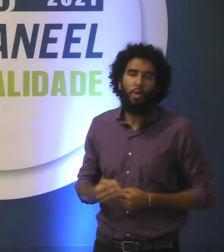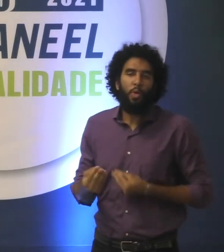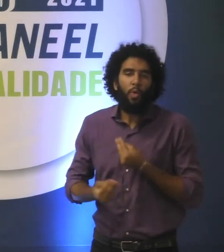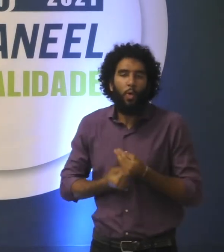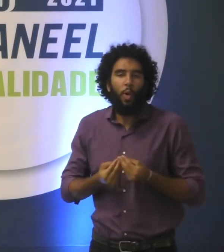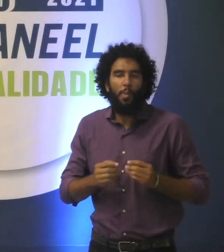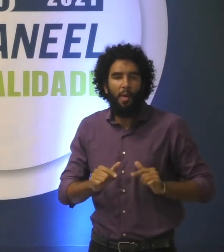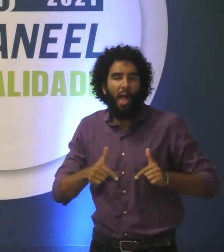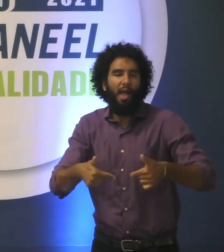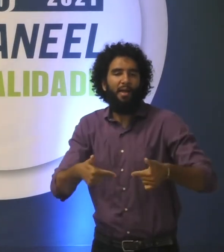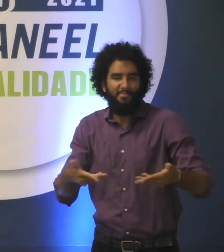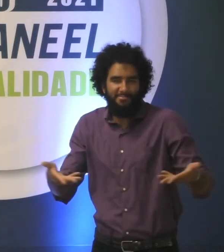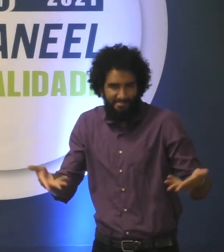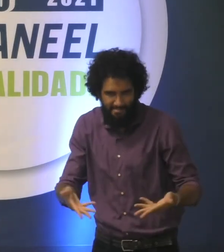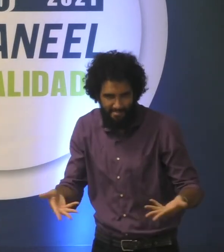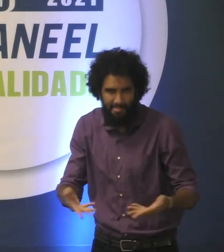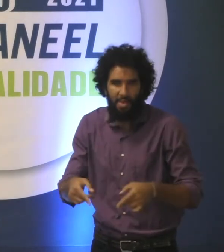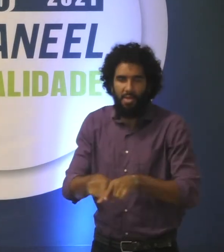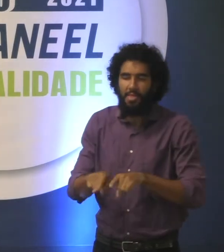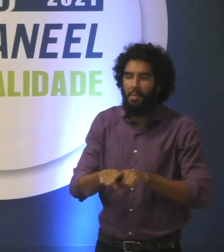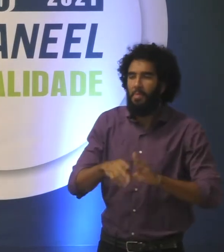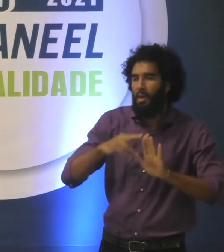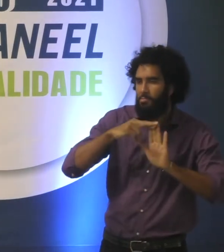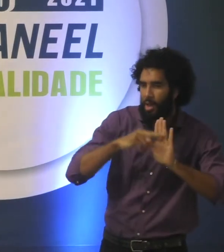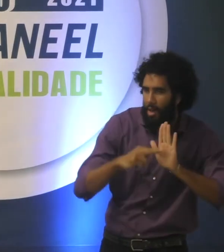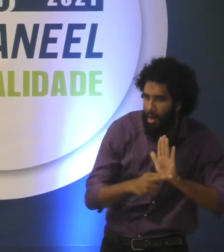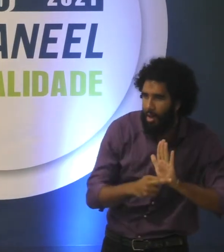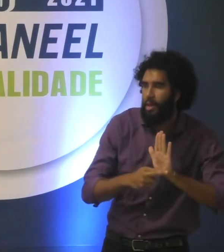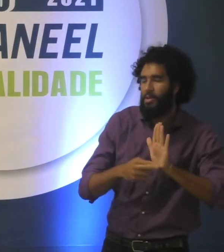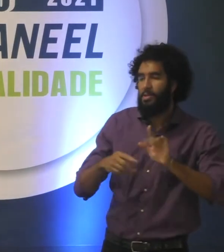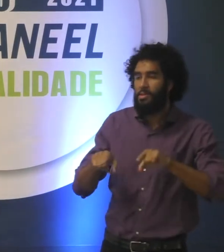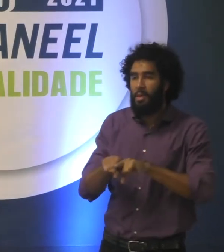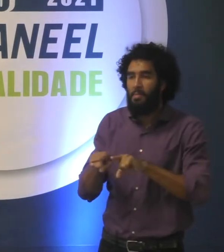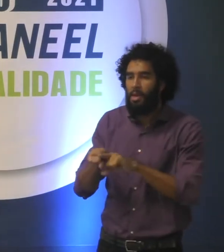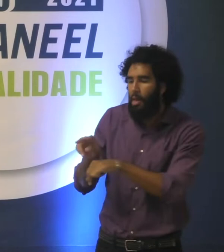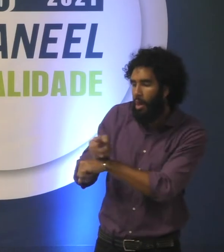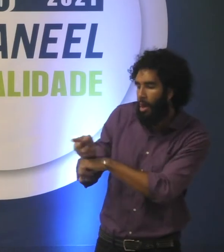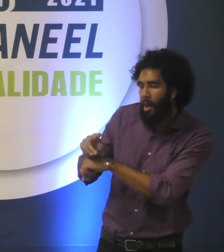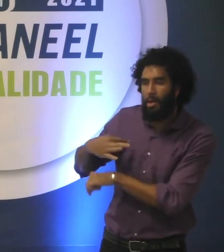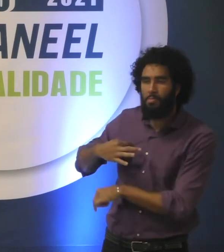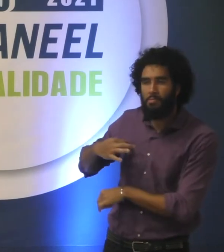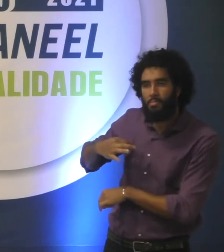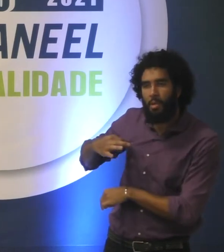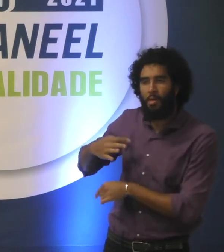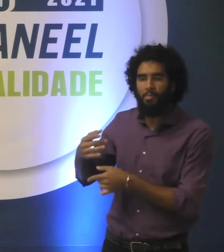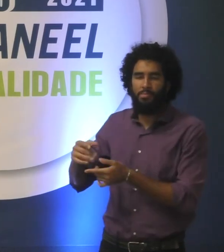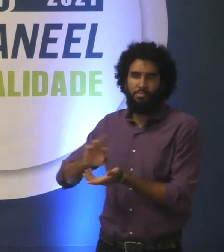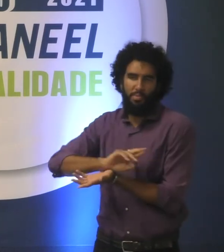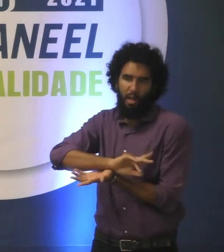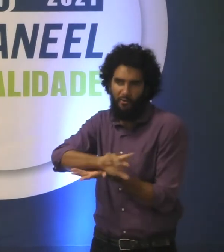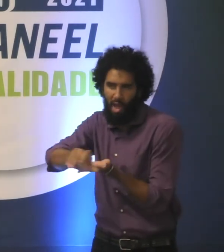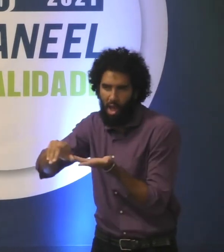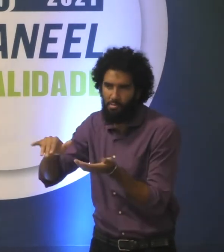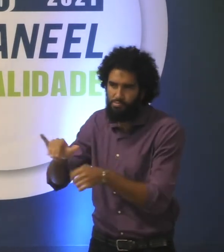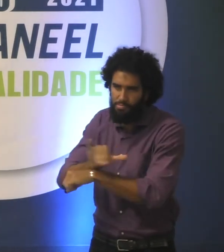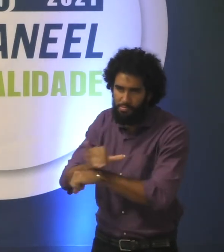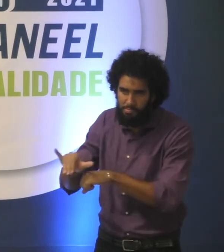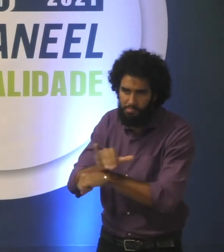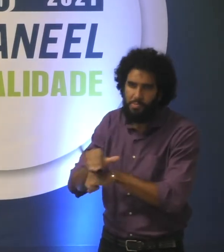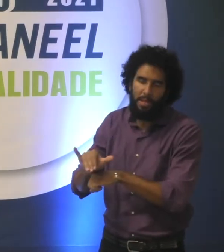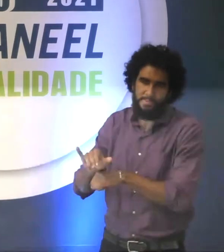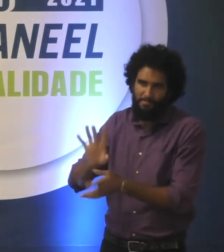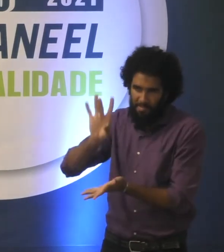como essas, e da regulação por incentivos, da fiscalização responsiva e de medidas que, de